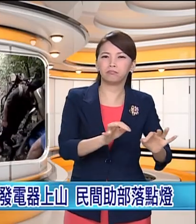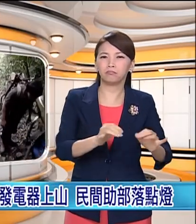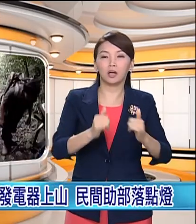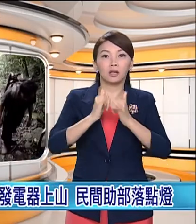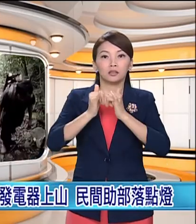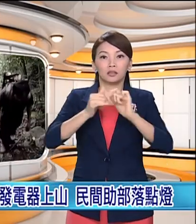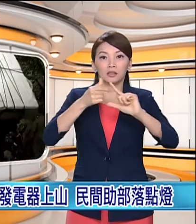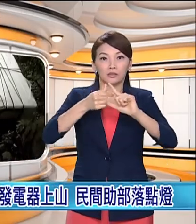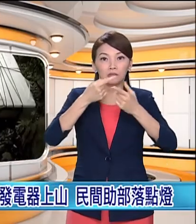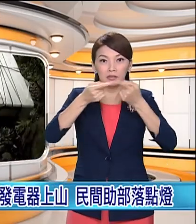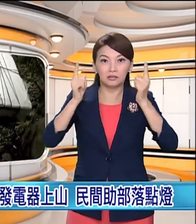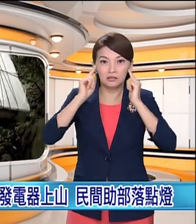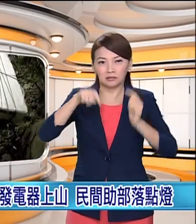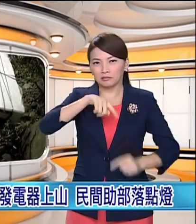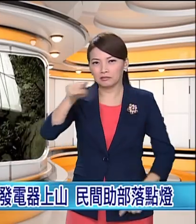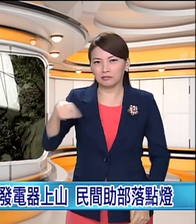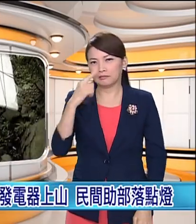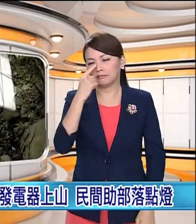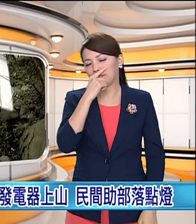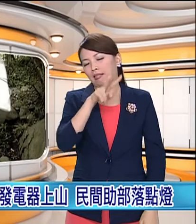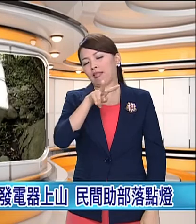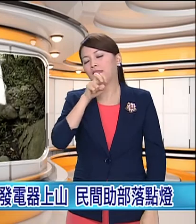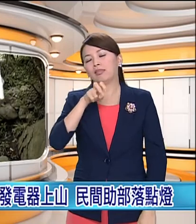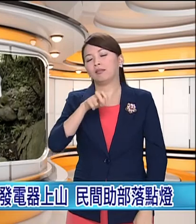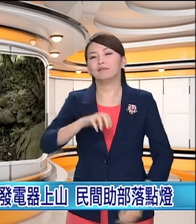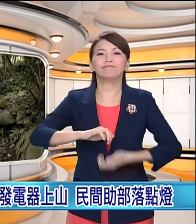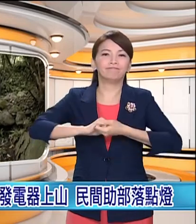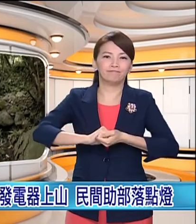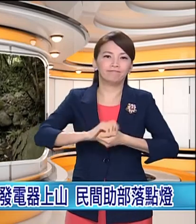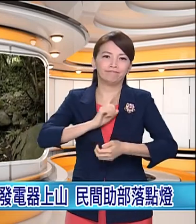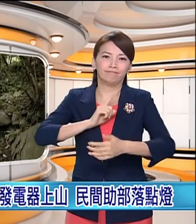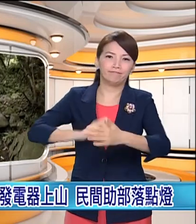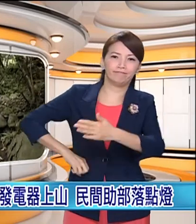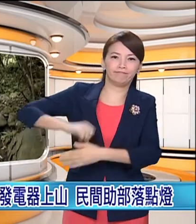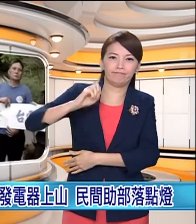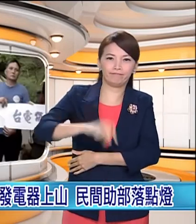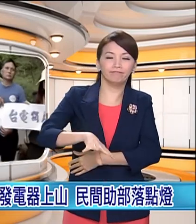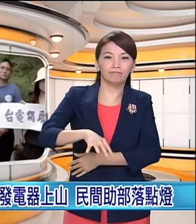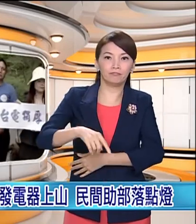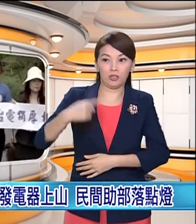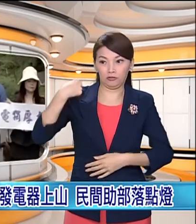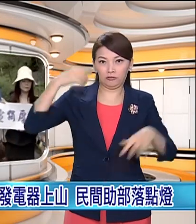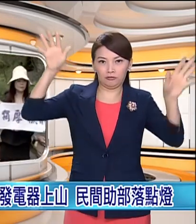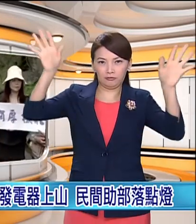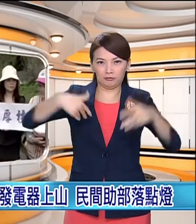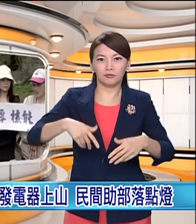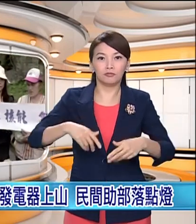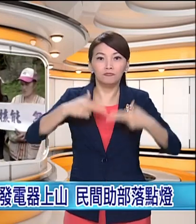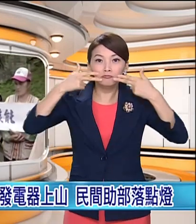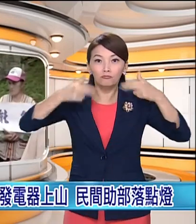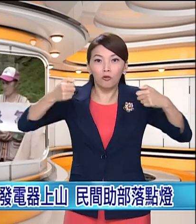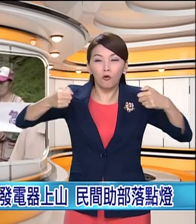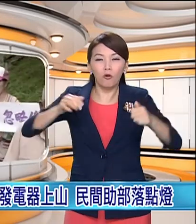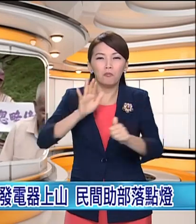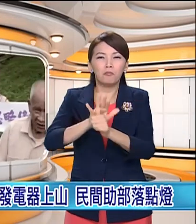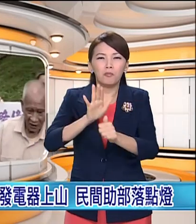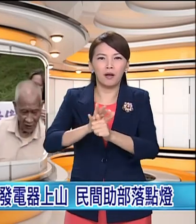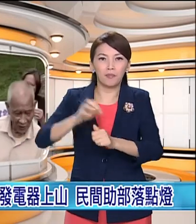人，大家一起扛着太阳能发电器来上山，要让黑暗部落从此能